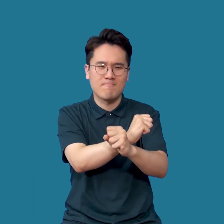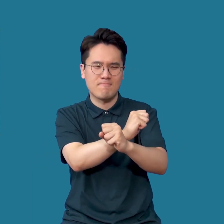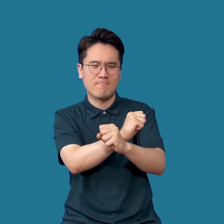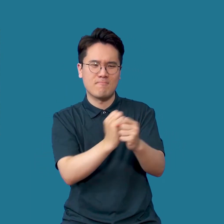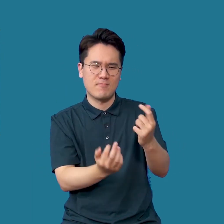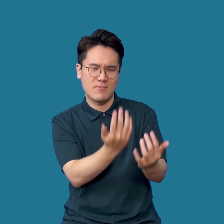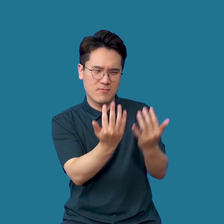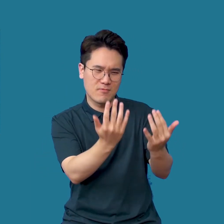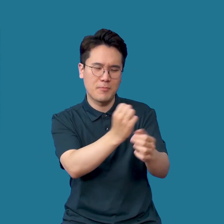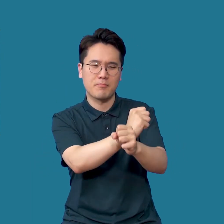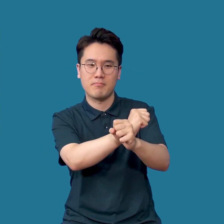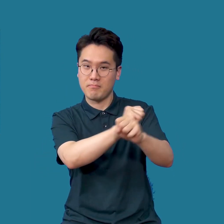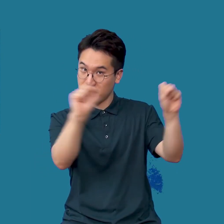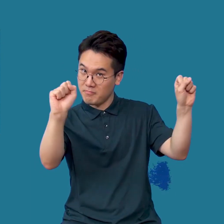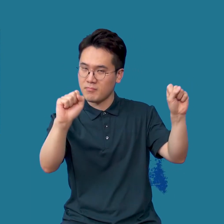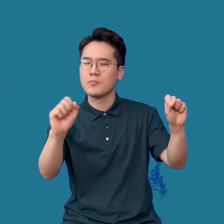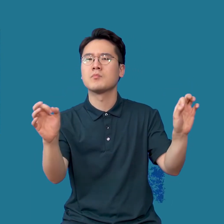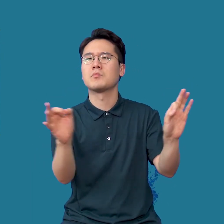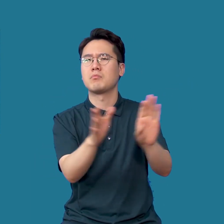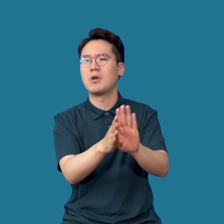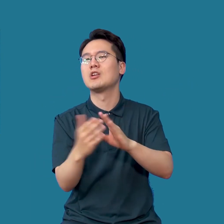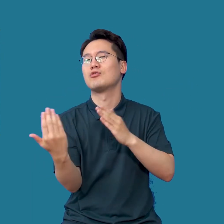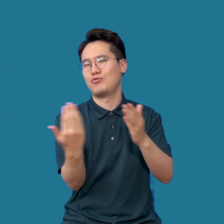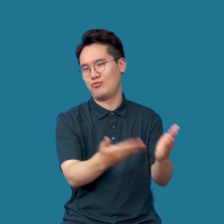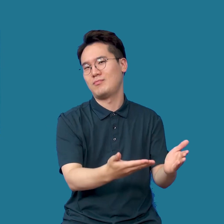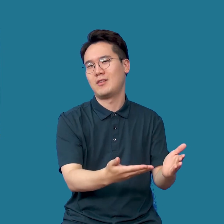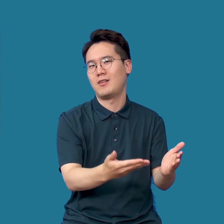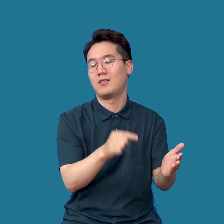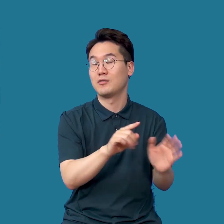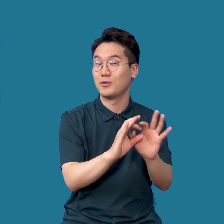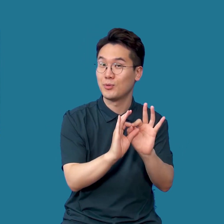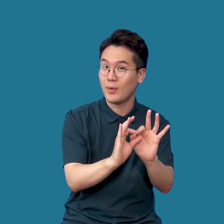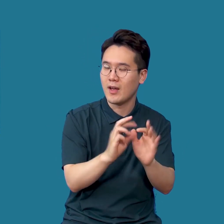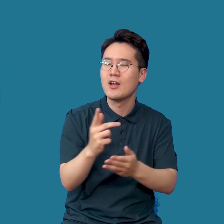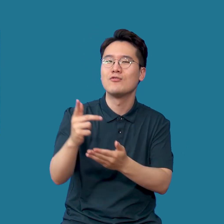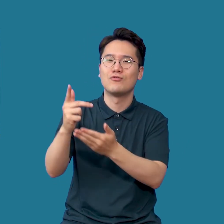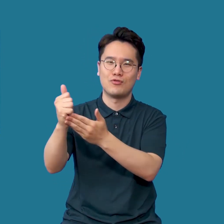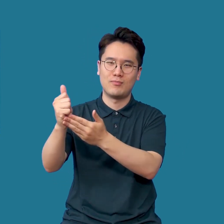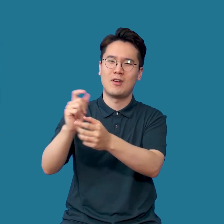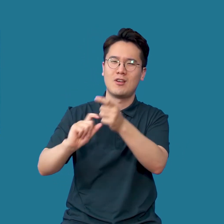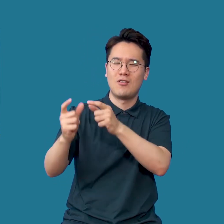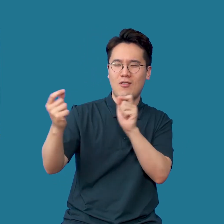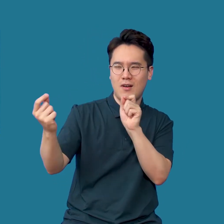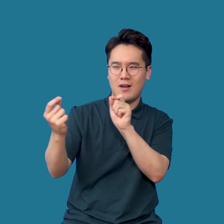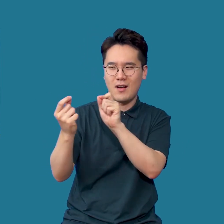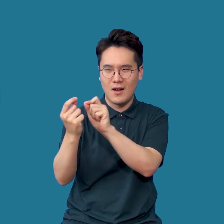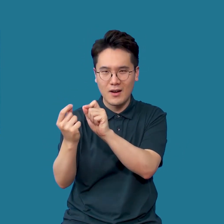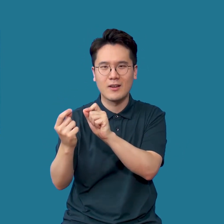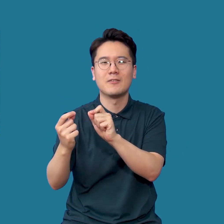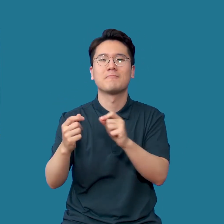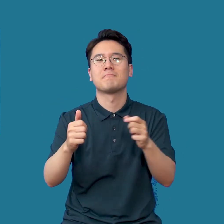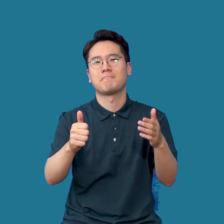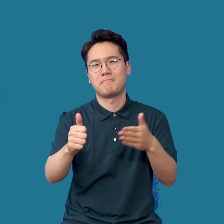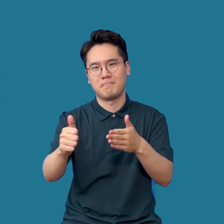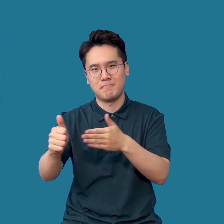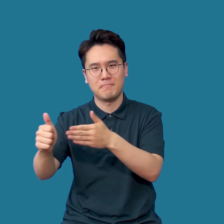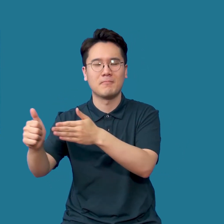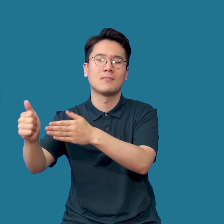그래서 더 주님께로 가까이 나아가도록 해주는 것이지요. 고난이 축복 아닙니까?